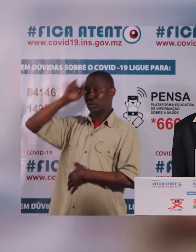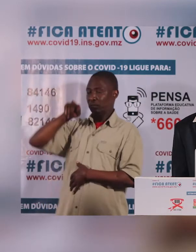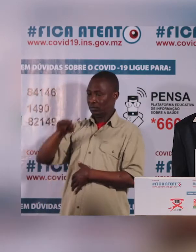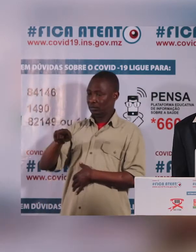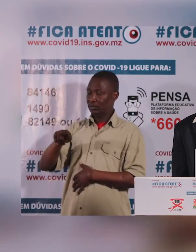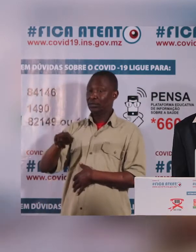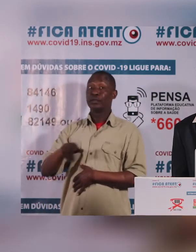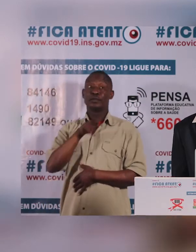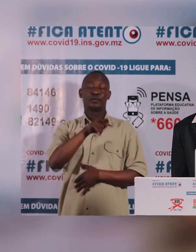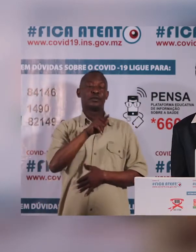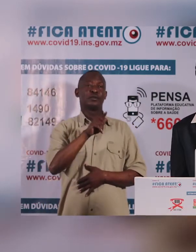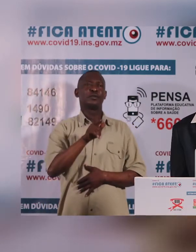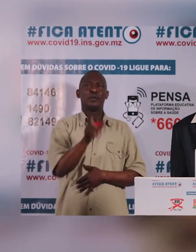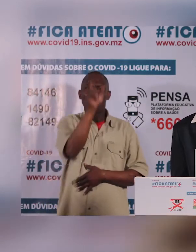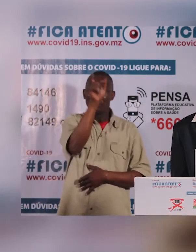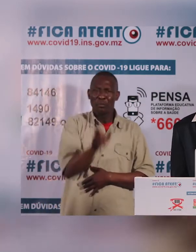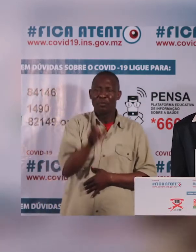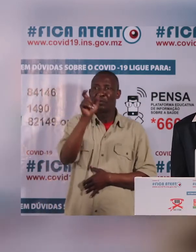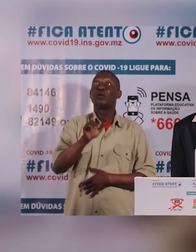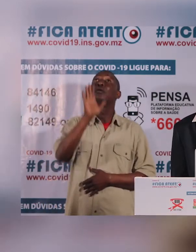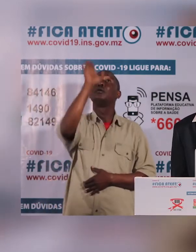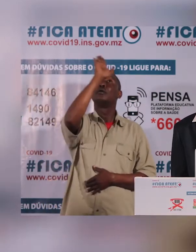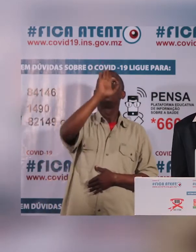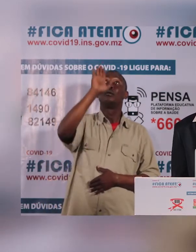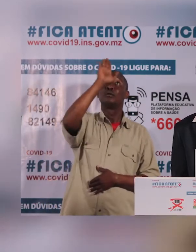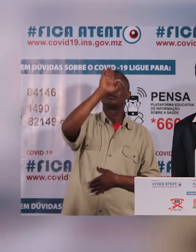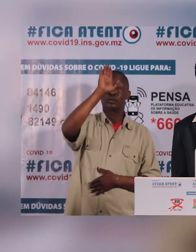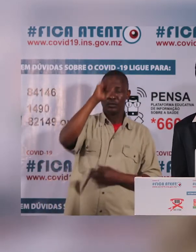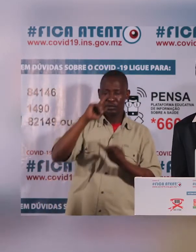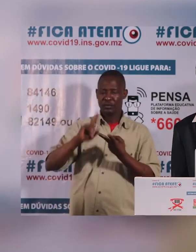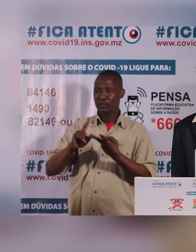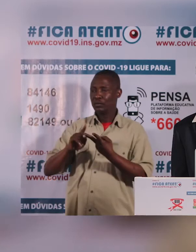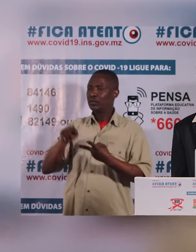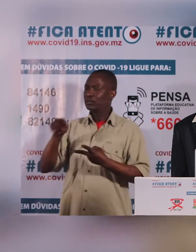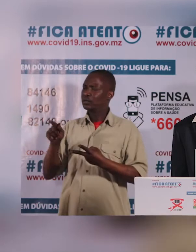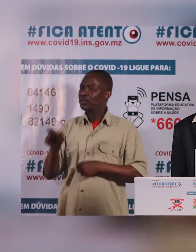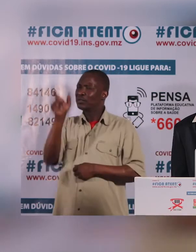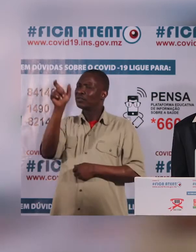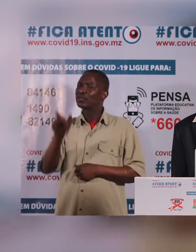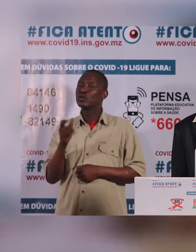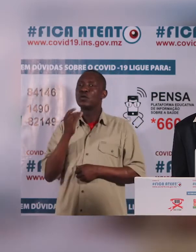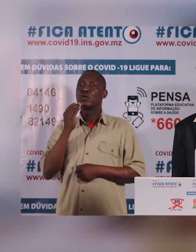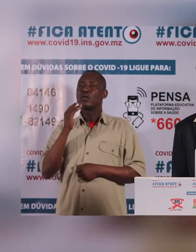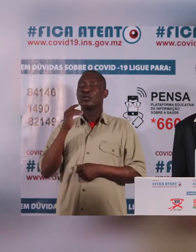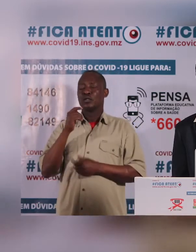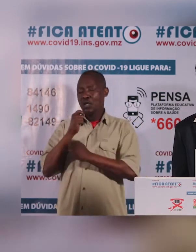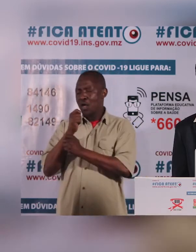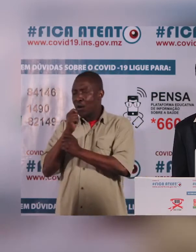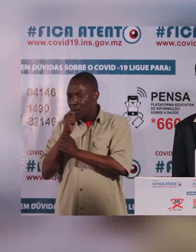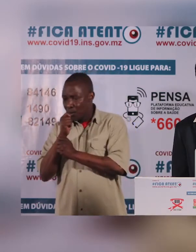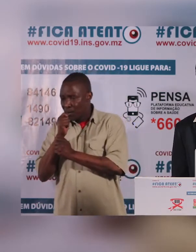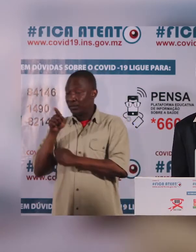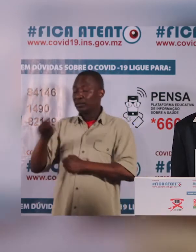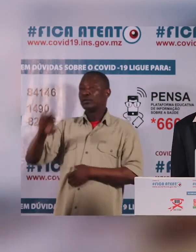de casos positivos na barra cor-de-rosa. A taxa de positividade é de 3%. Portanto, 3%